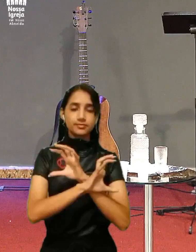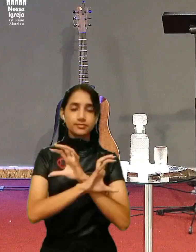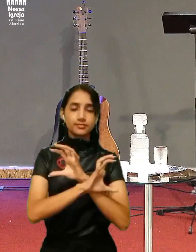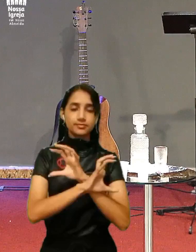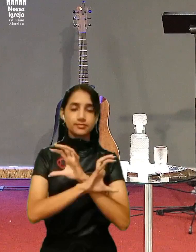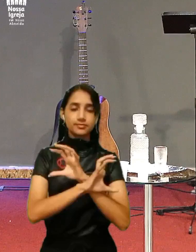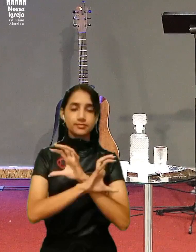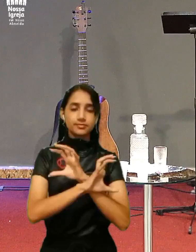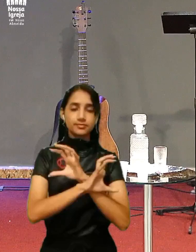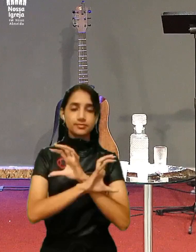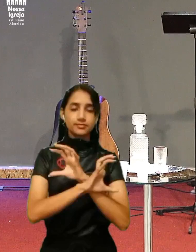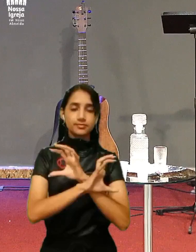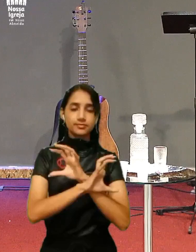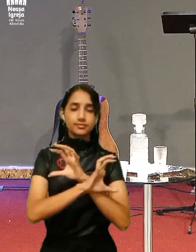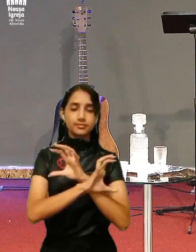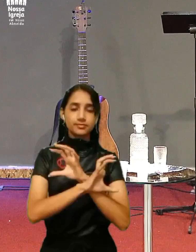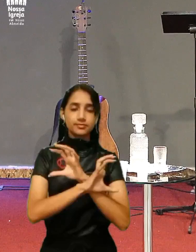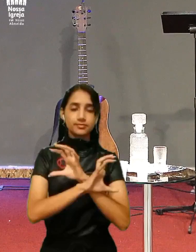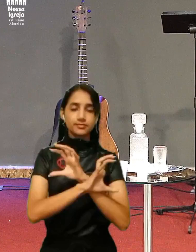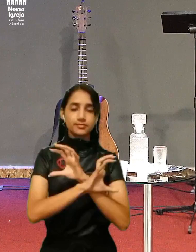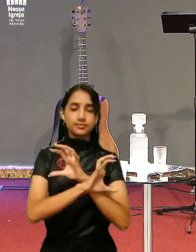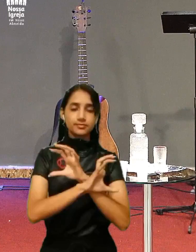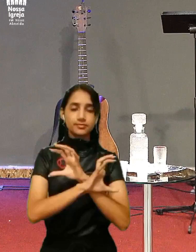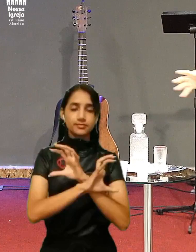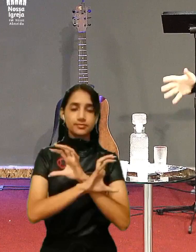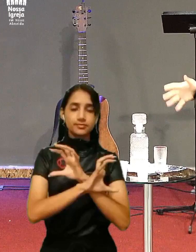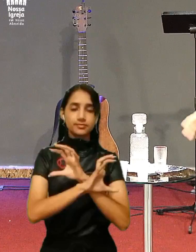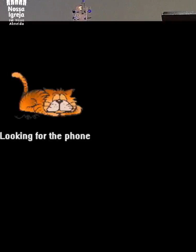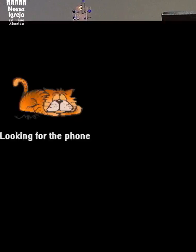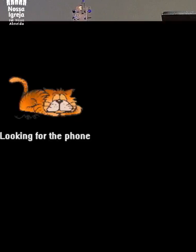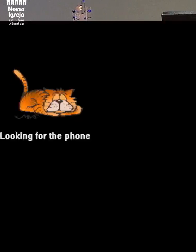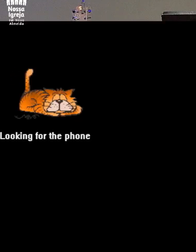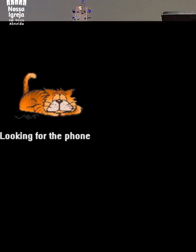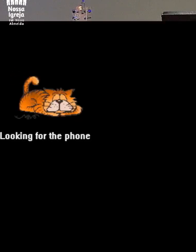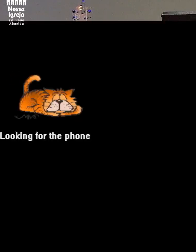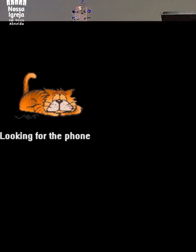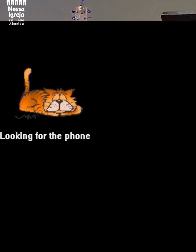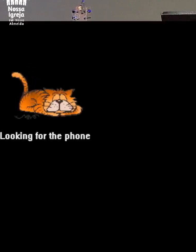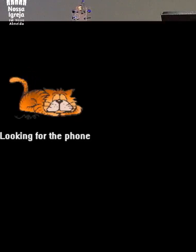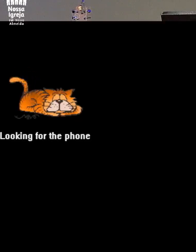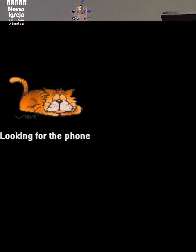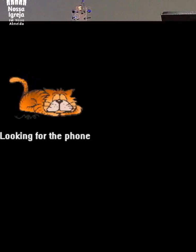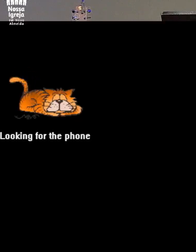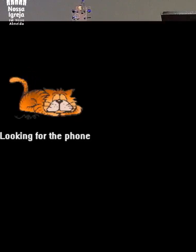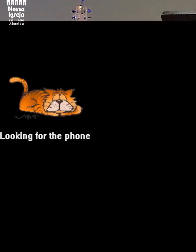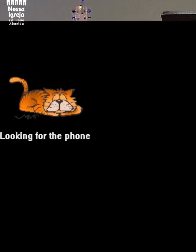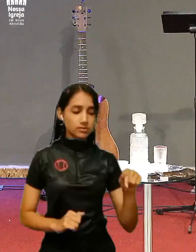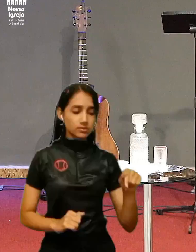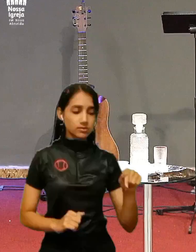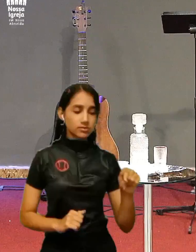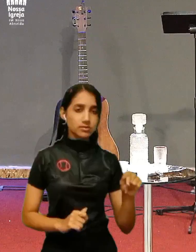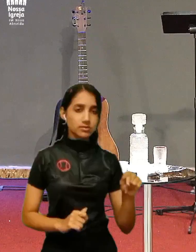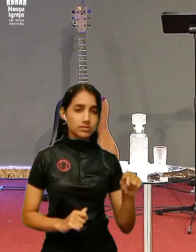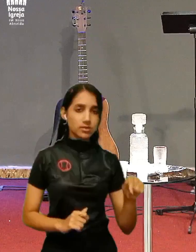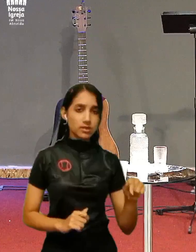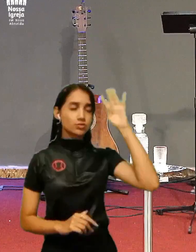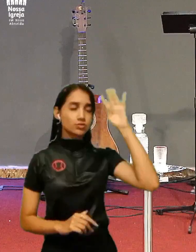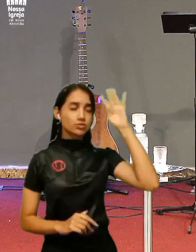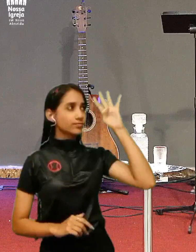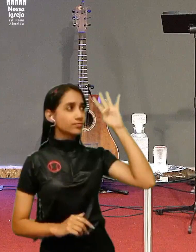Olha que doideira, meus irmãos. É como se ele estivesse ali num tipo de sonho, mas ao mesmo tempo muito